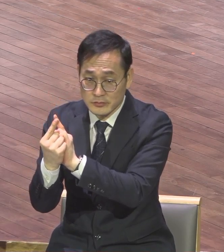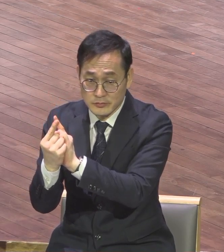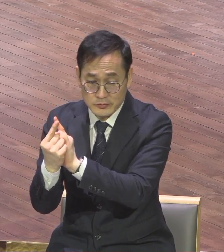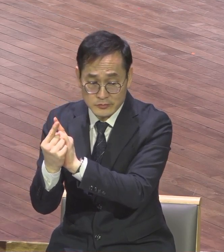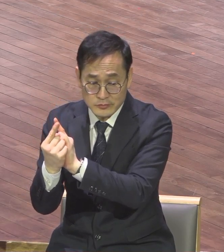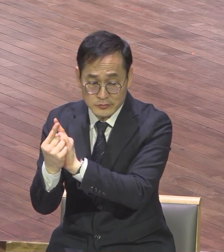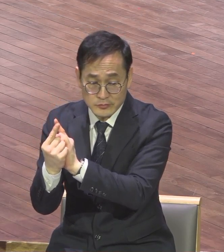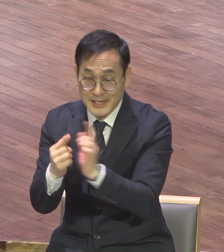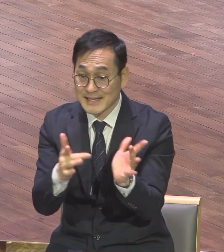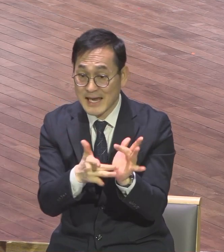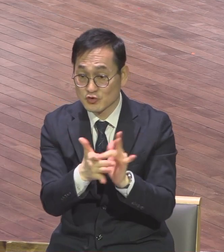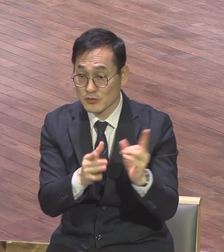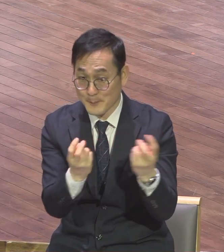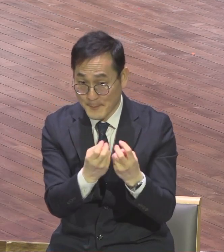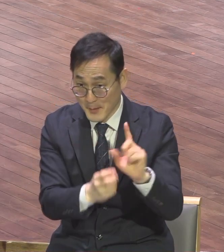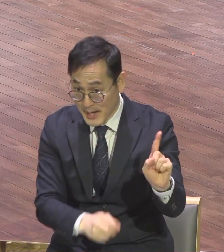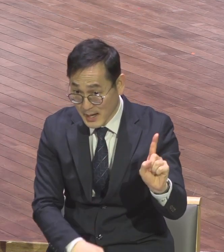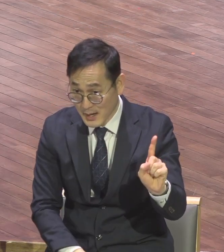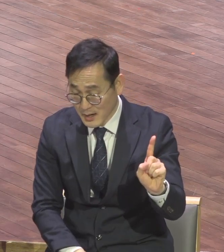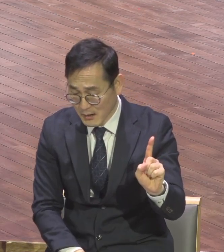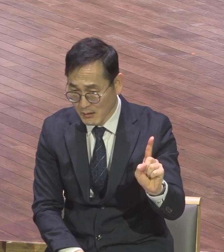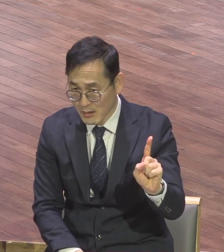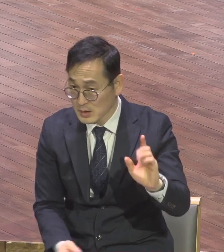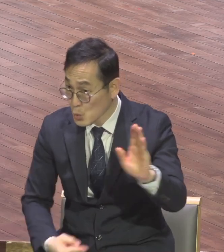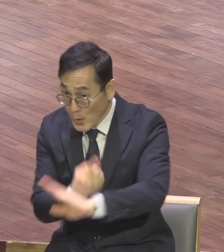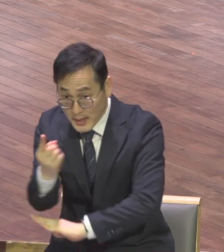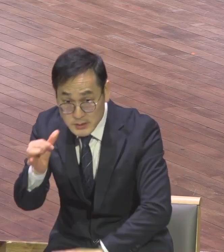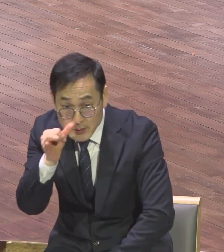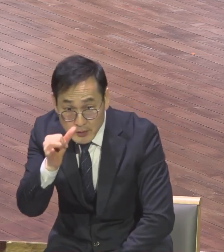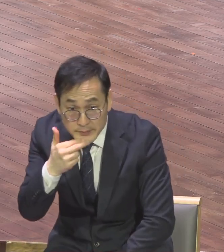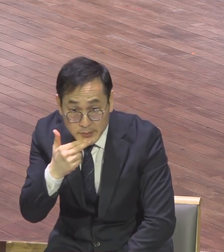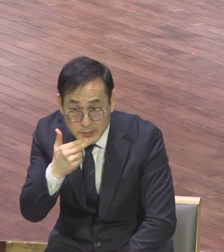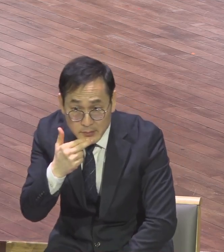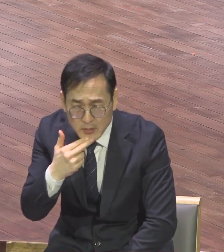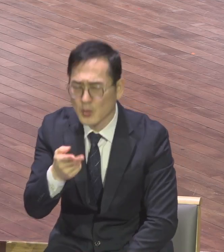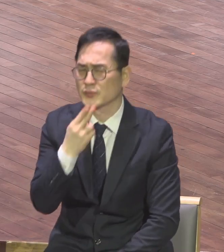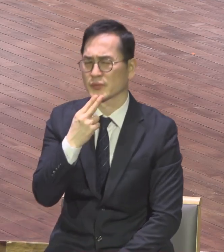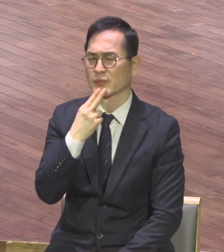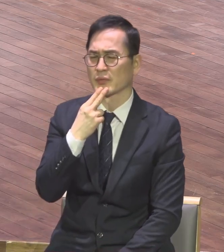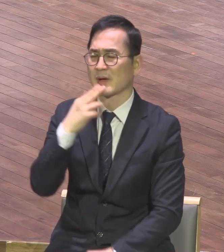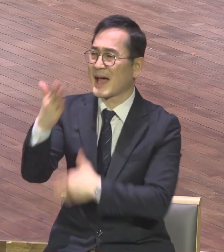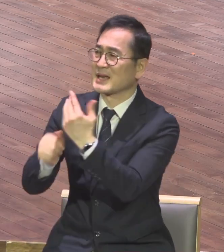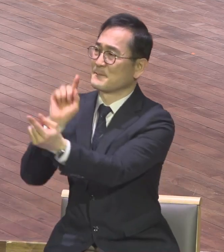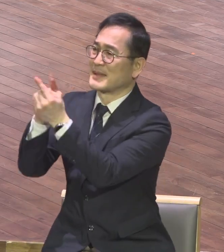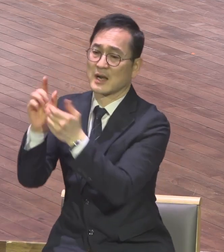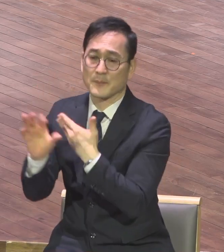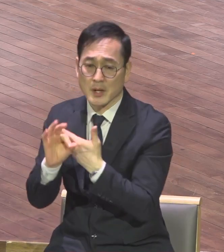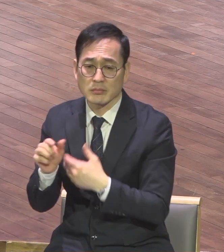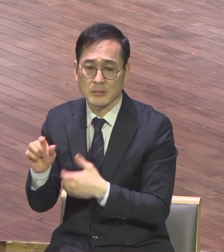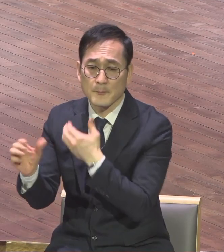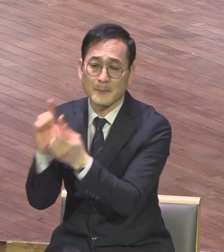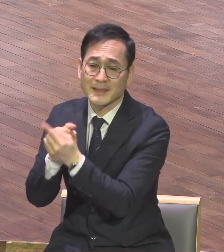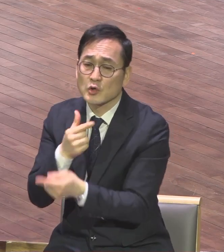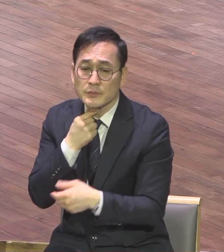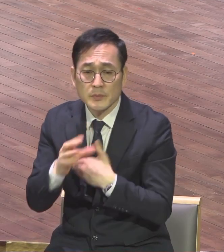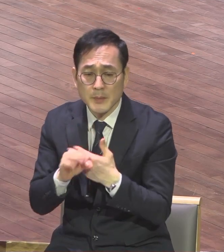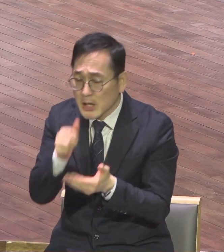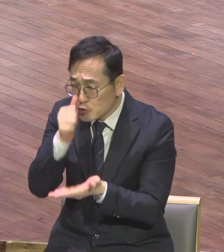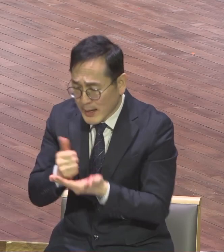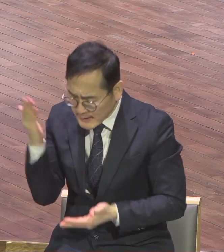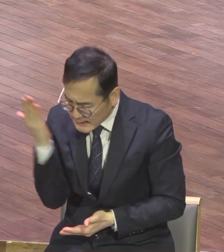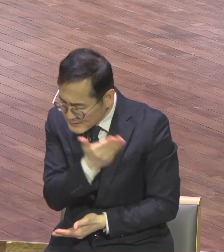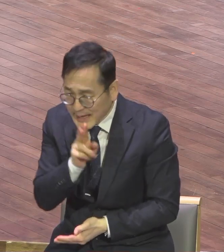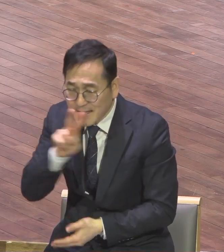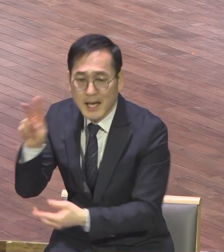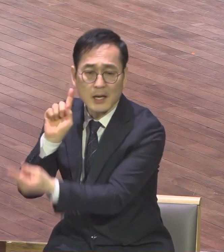예수만이 길이냐? 다른 길이 없느냐? 없습니다. 왜냐? 하나님 만나려면 죄가 없어야 되거든요. 죄를 사할 수